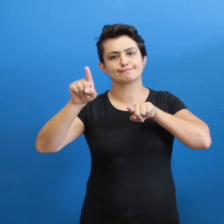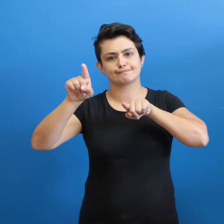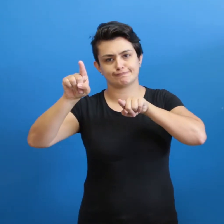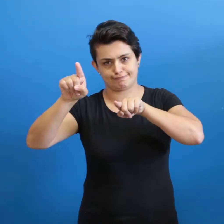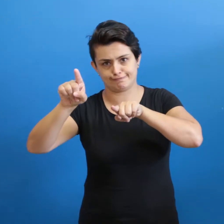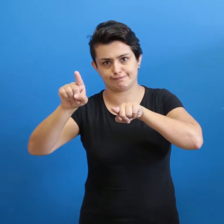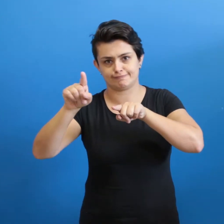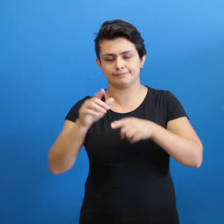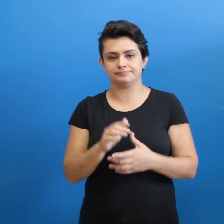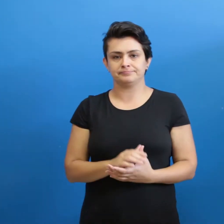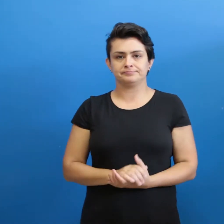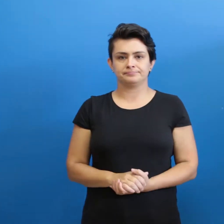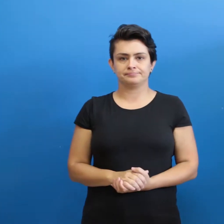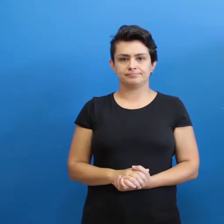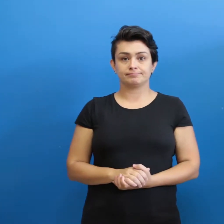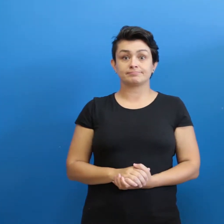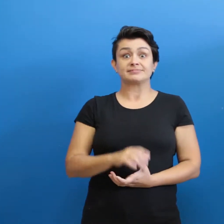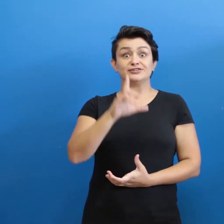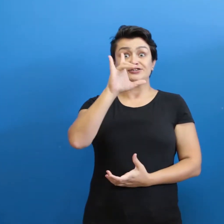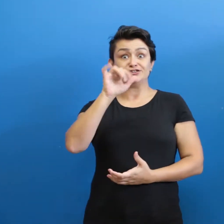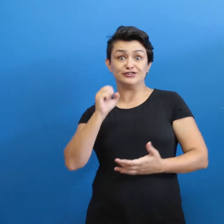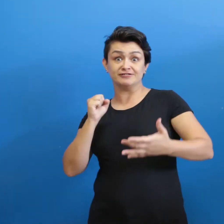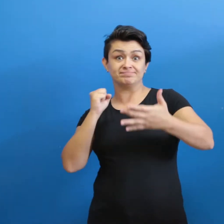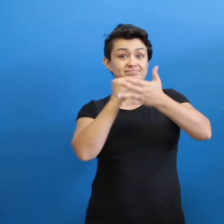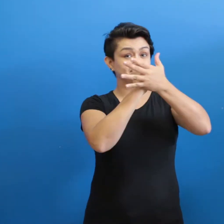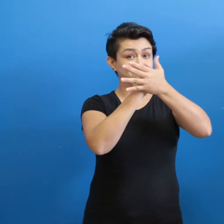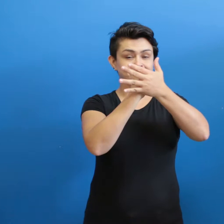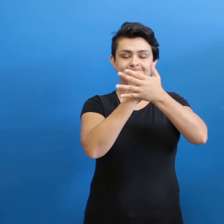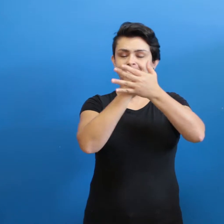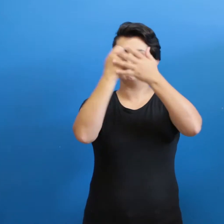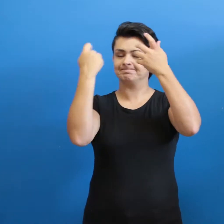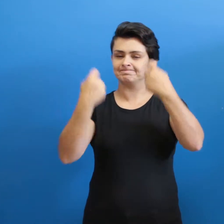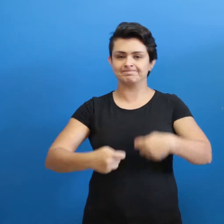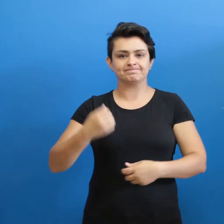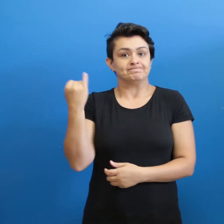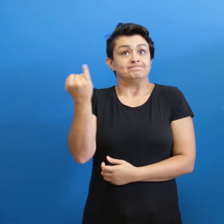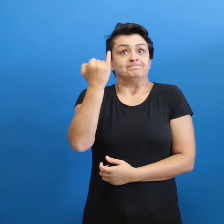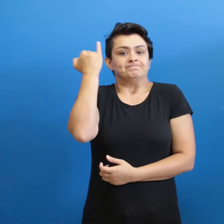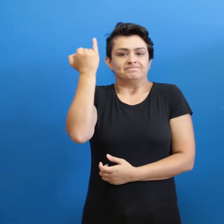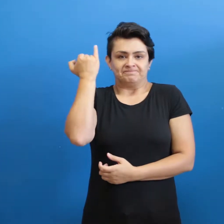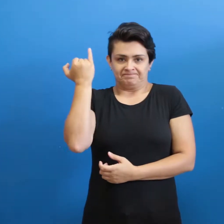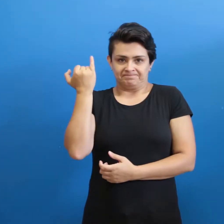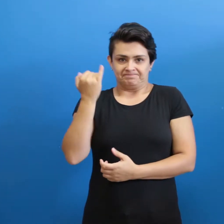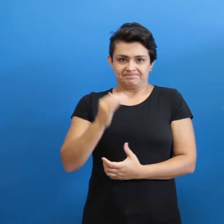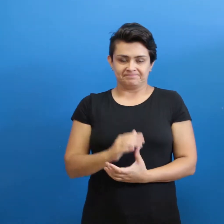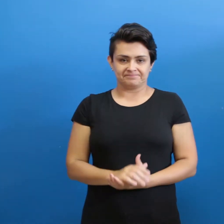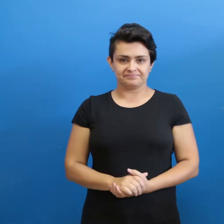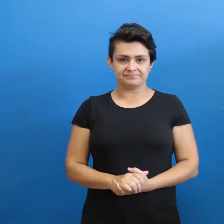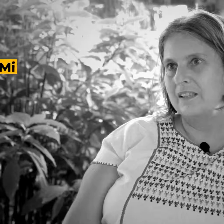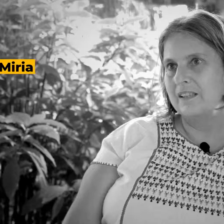de direitos. O dia é cada vez mais necessário do que nunca.